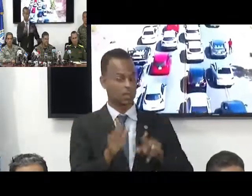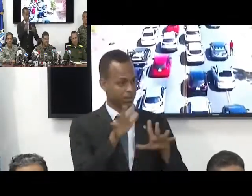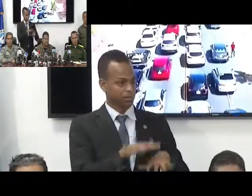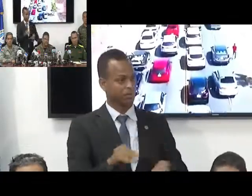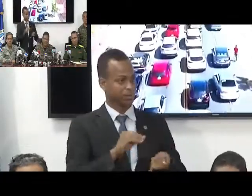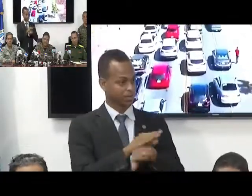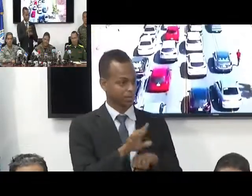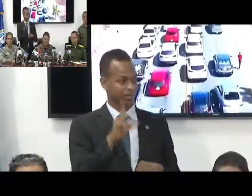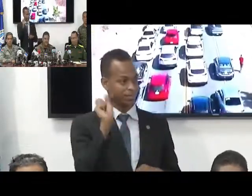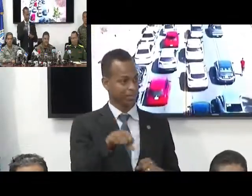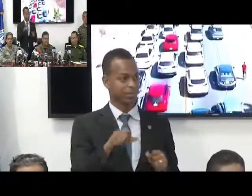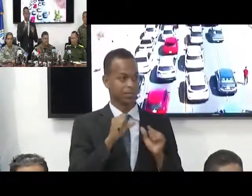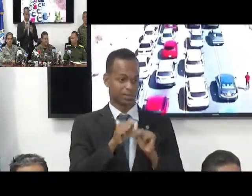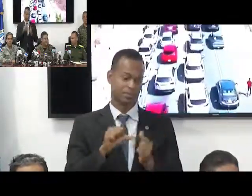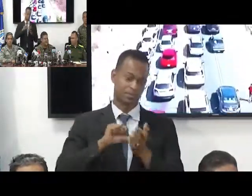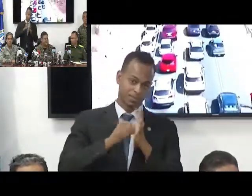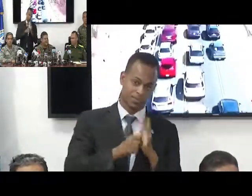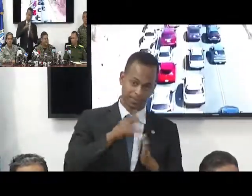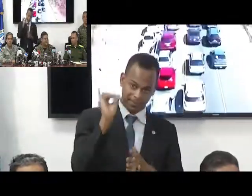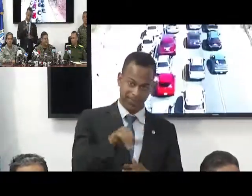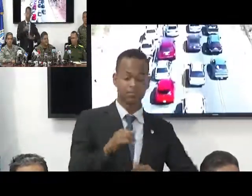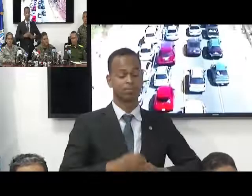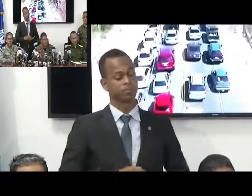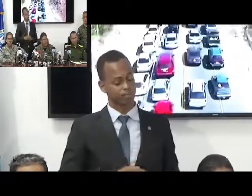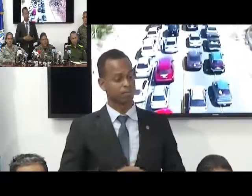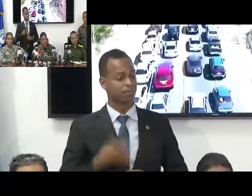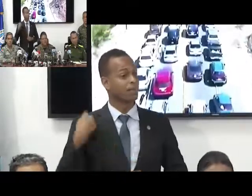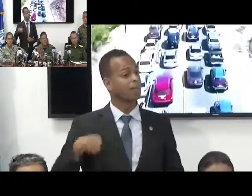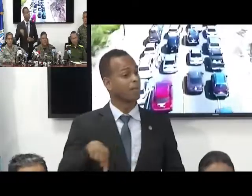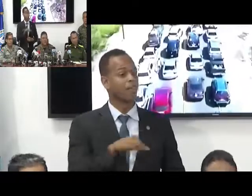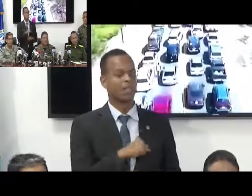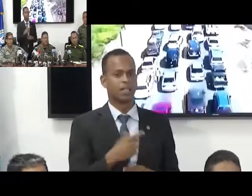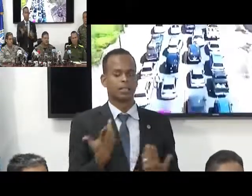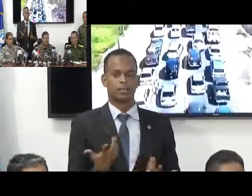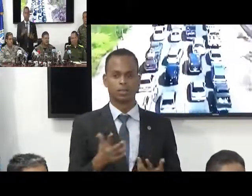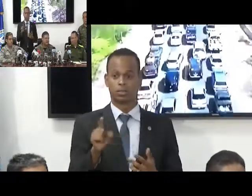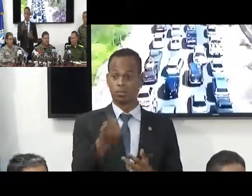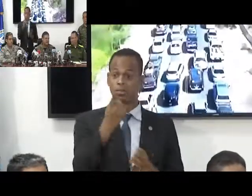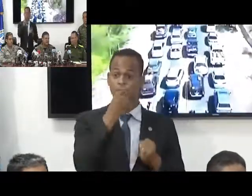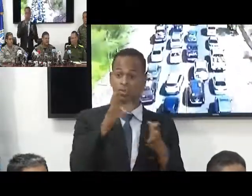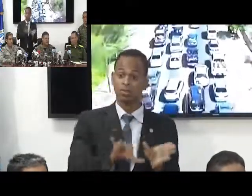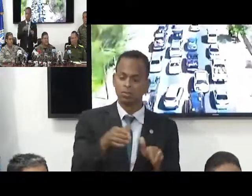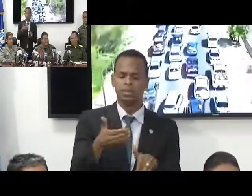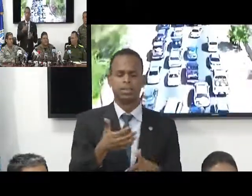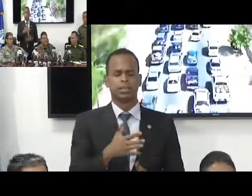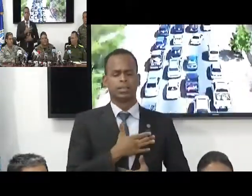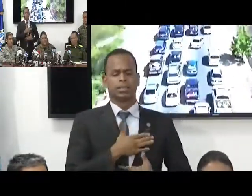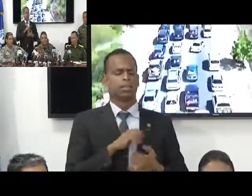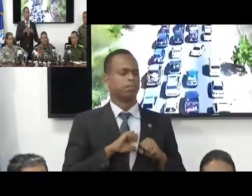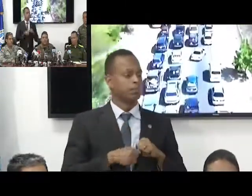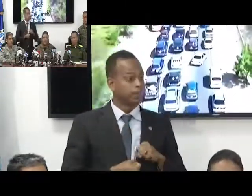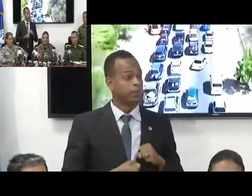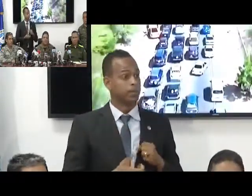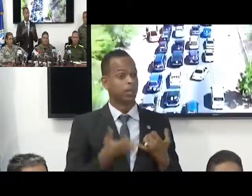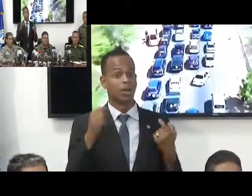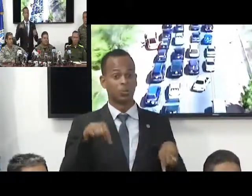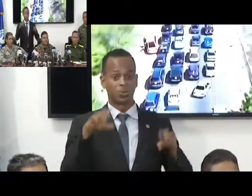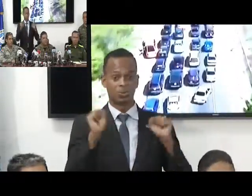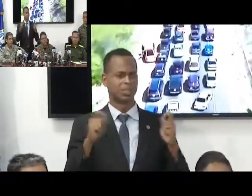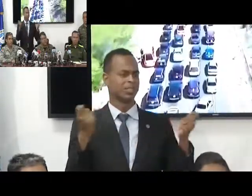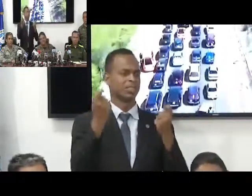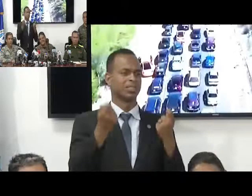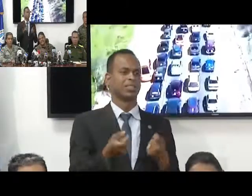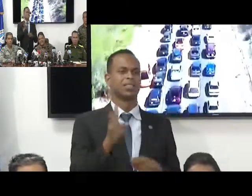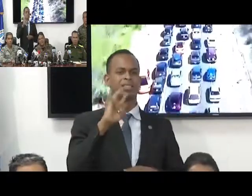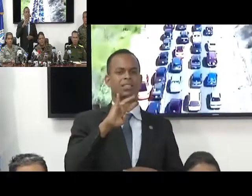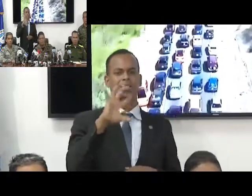población. Tenemos que seguir insistiendo en esa parte. A nosotros nos duele cada vez que muere un dominicano. El éxito del operativo ahora mismo, pudiéramos estar celebrando